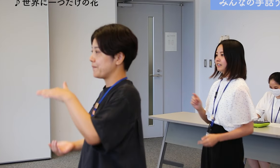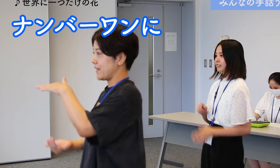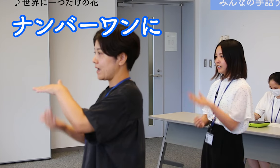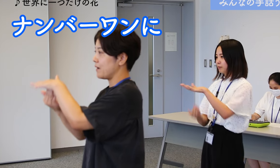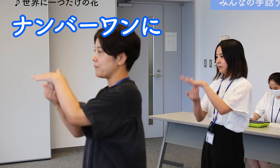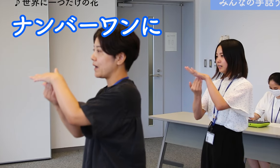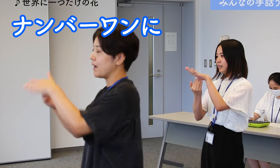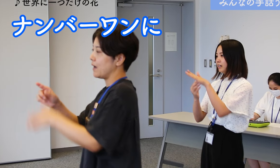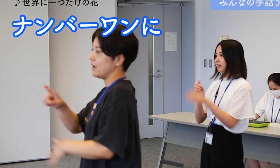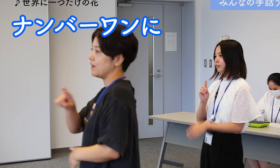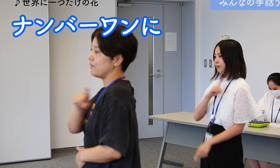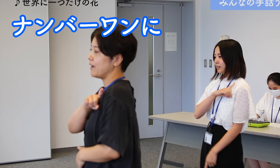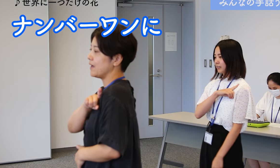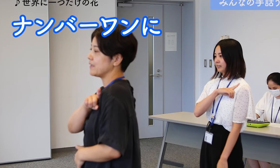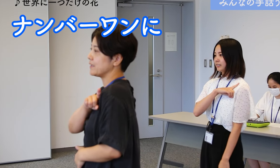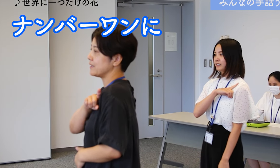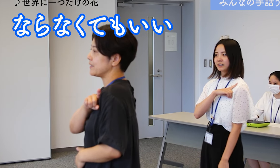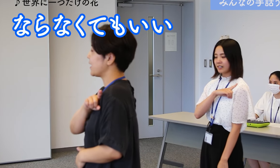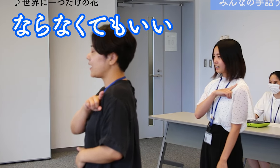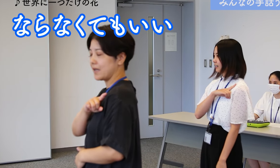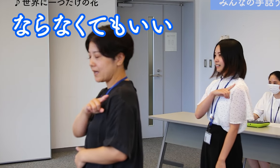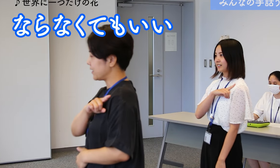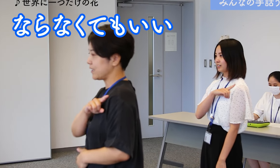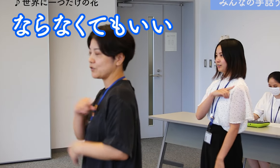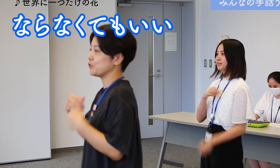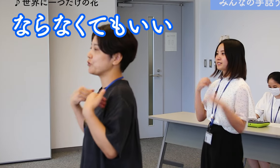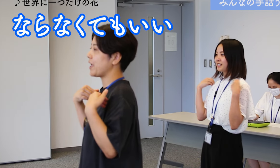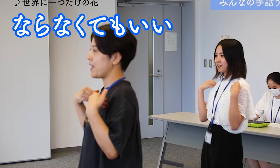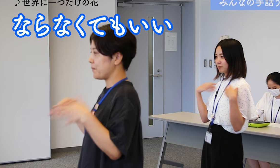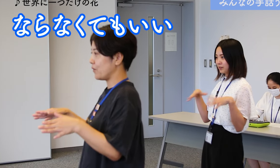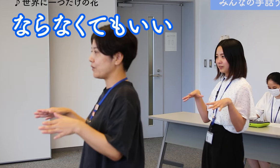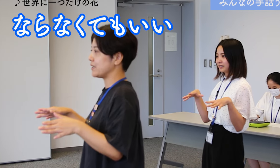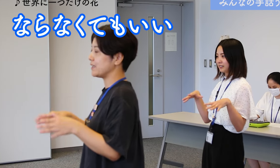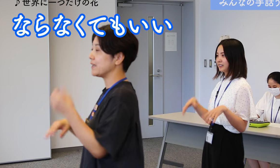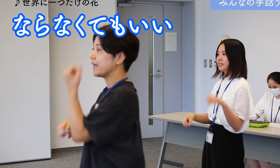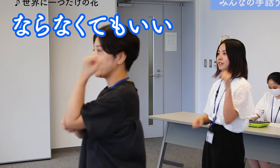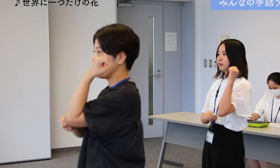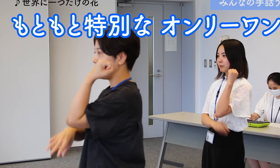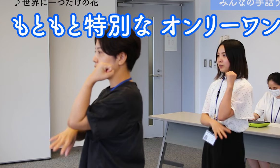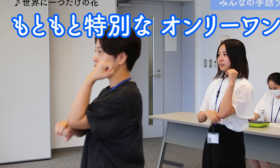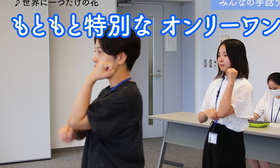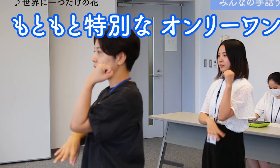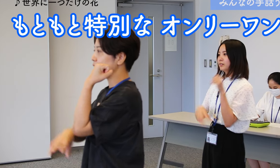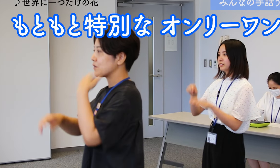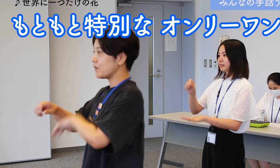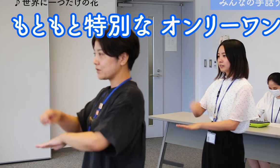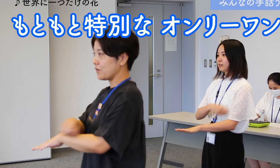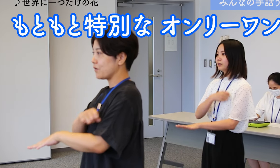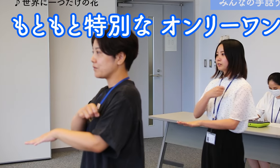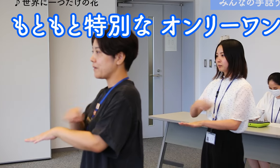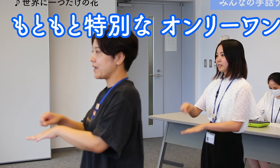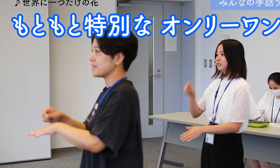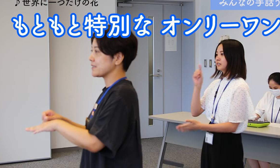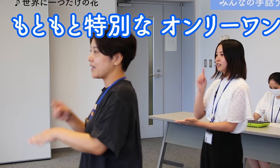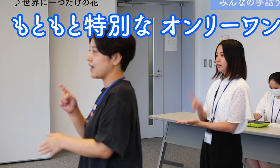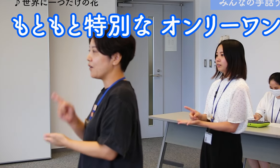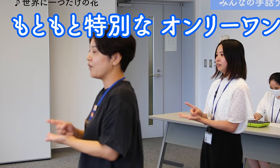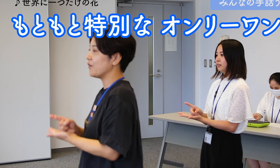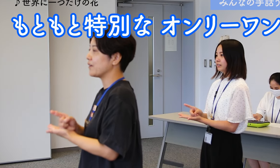ナンバーワンにならなくてもいい。もともと特別なオン